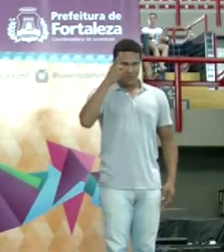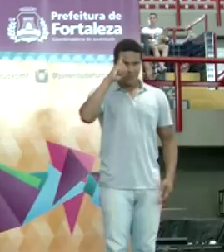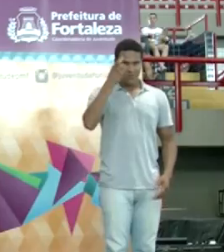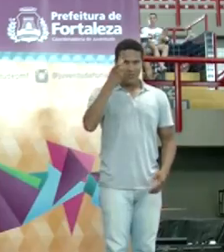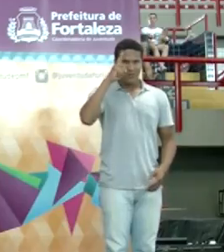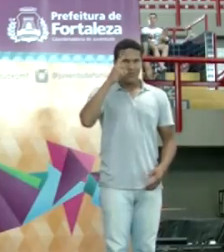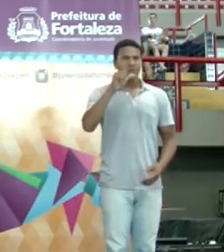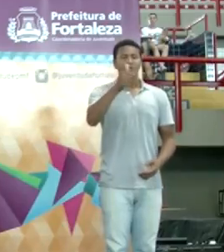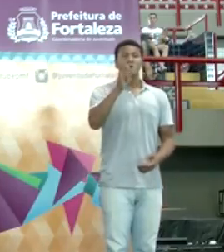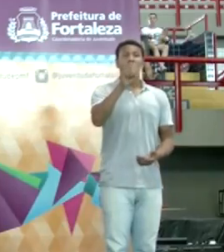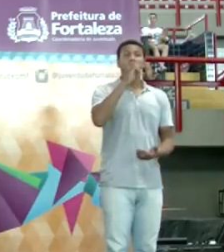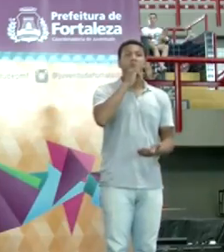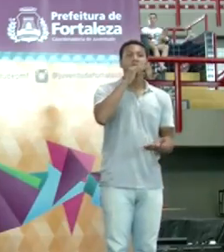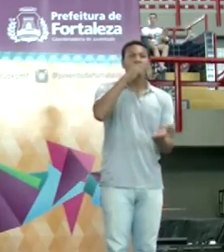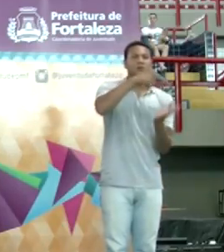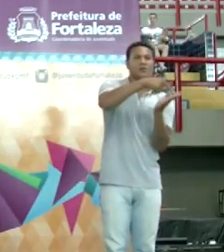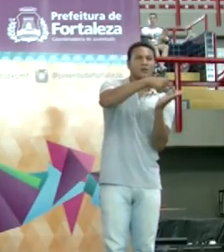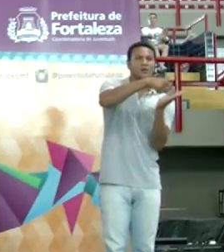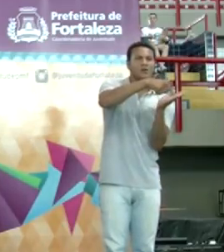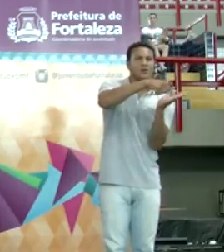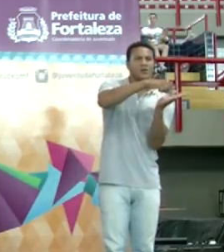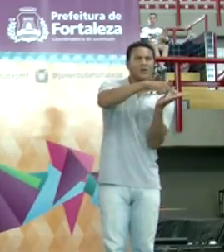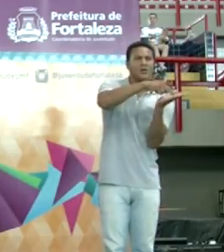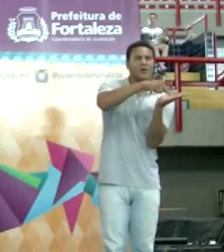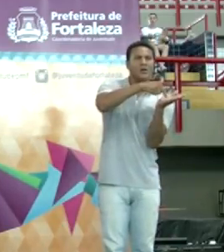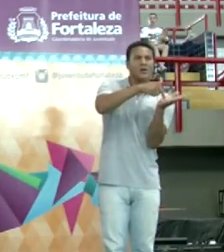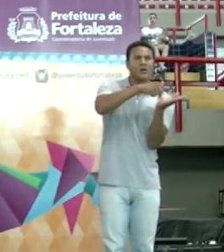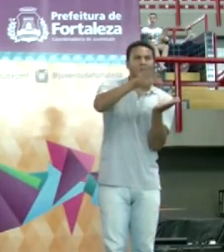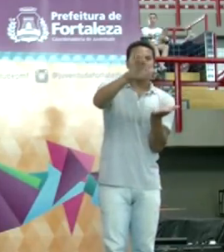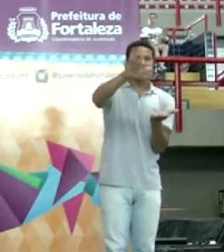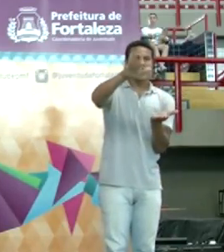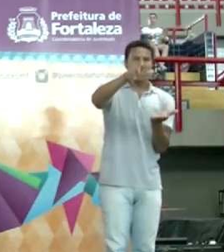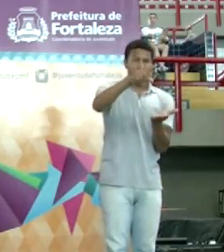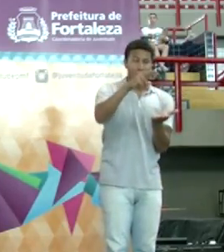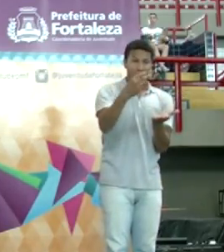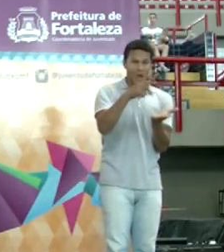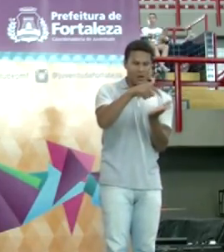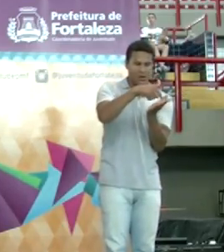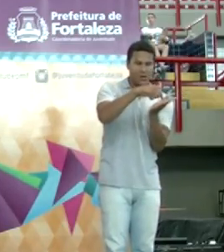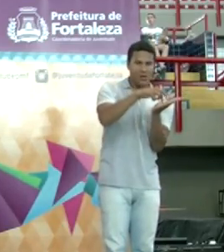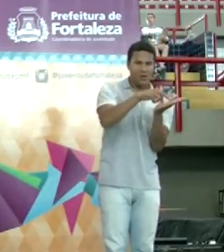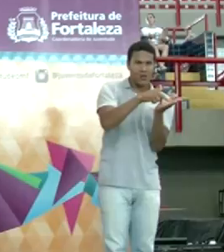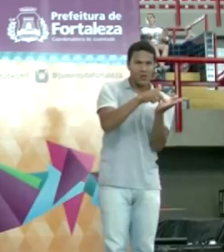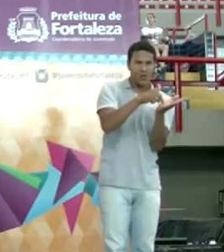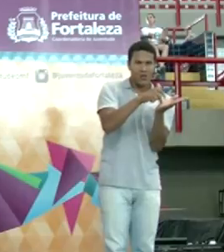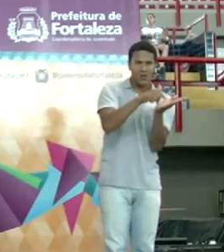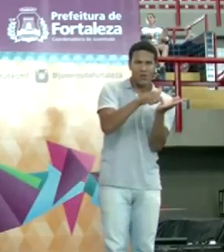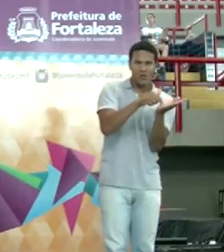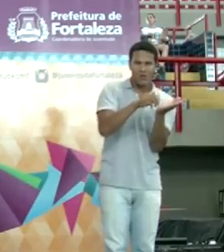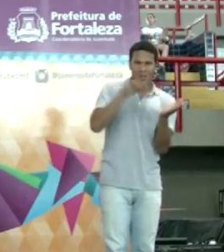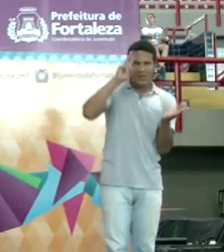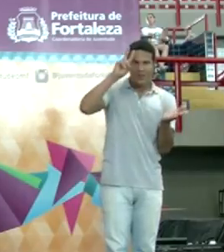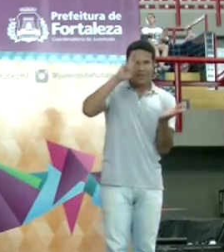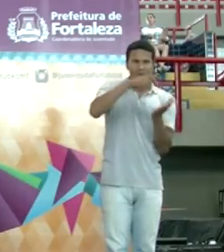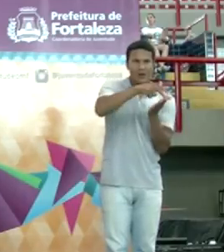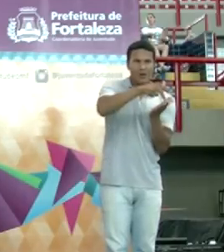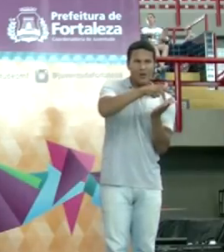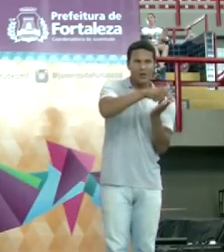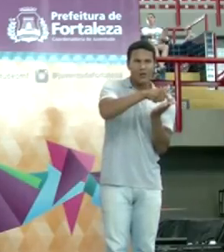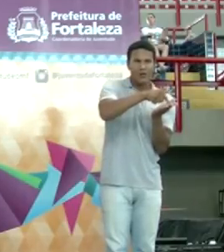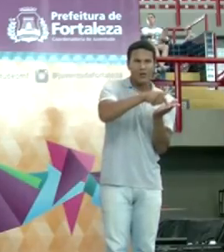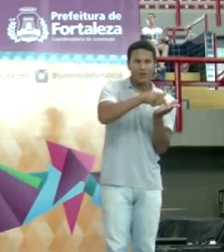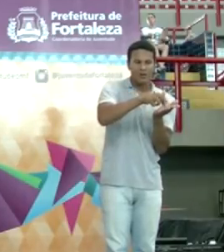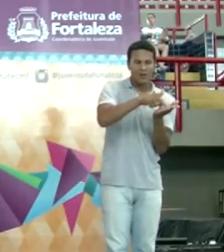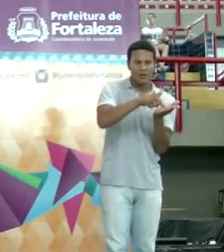onde? Se ele anda para trás, a força de atrito é para onde? Para trás. Antes que alguém diga para frente.